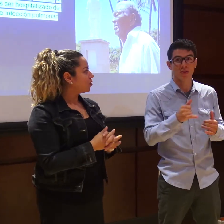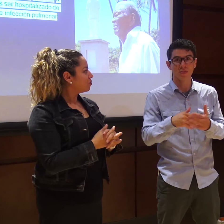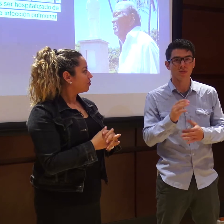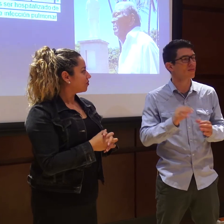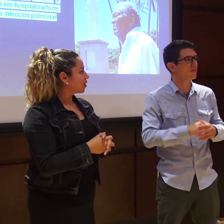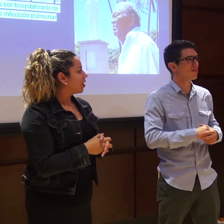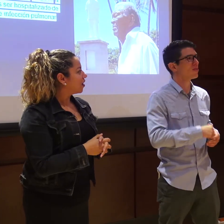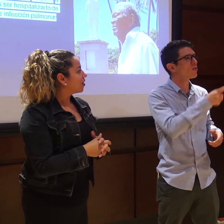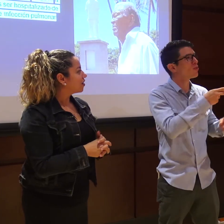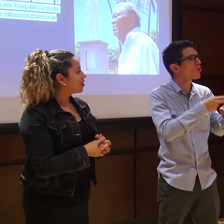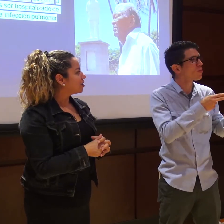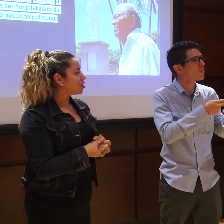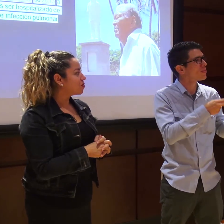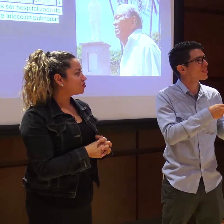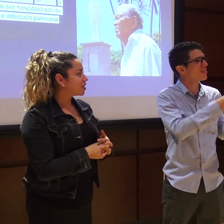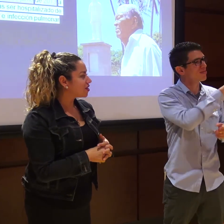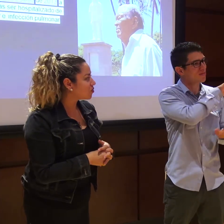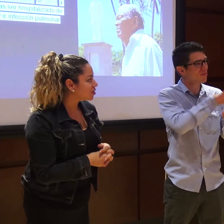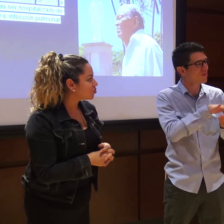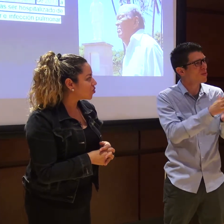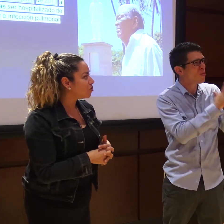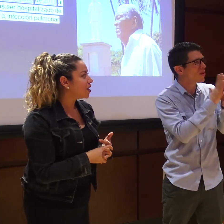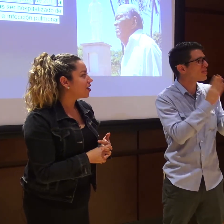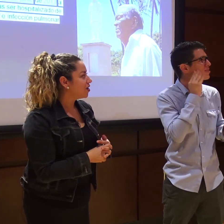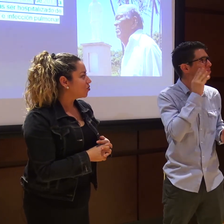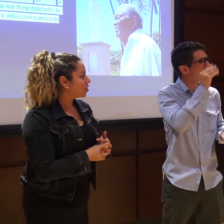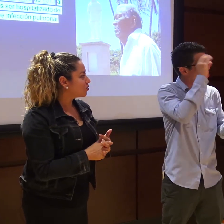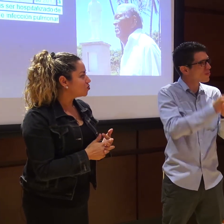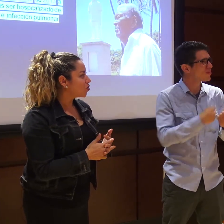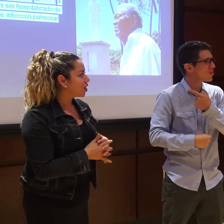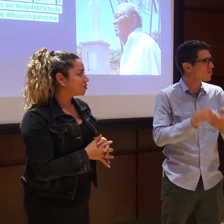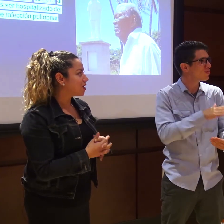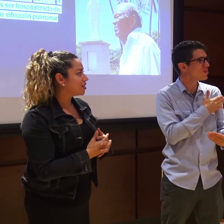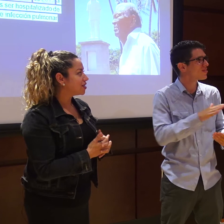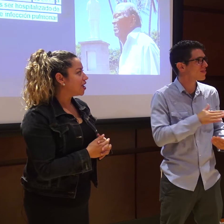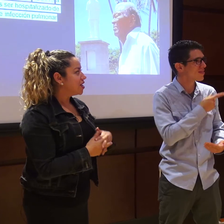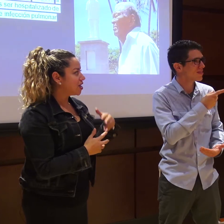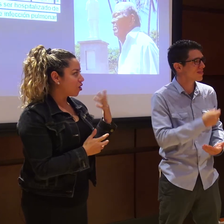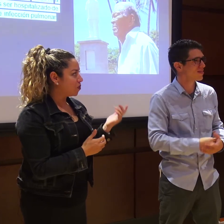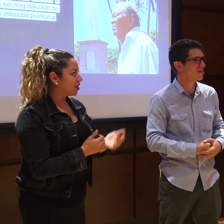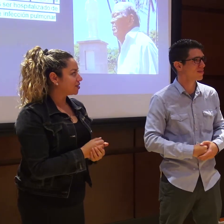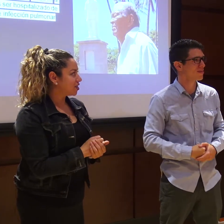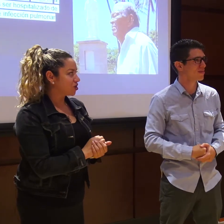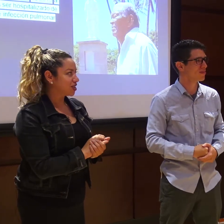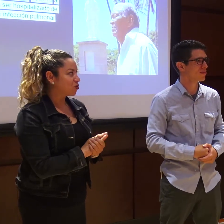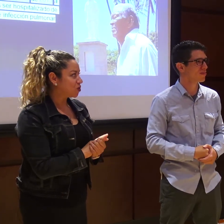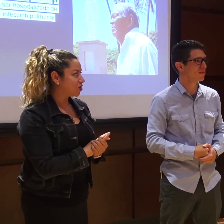Bueno, me gustaría saber cuál es tu nombre, cuéntanos un poco de la experiencia y qué opinas de lo que estamos viendo en